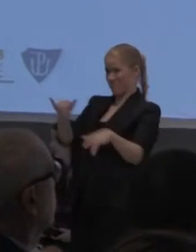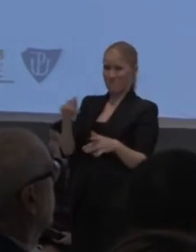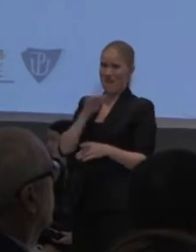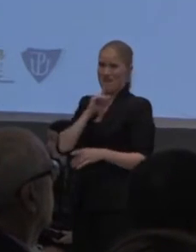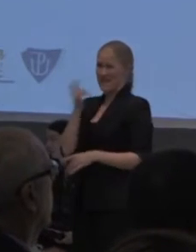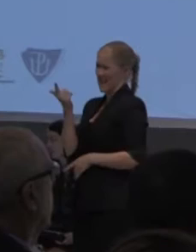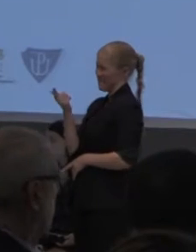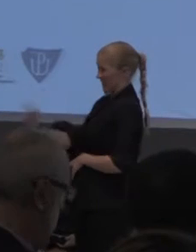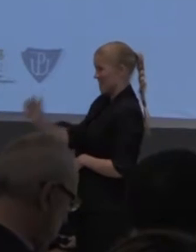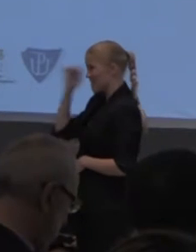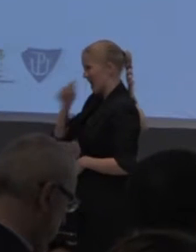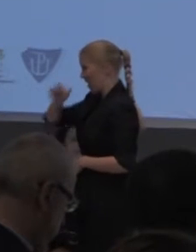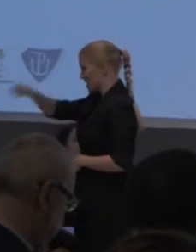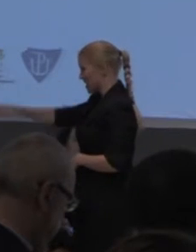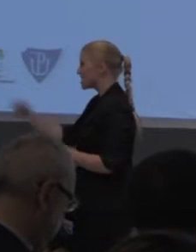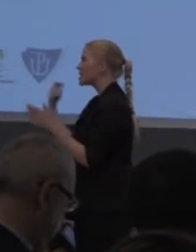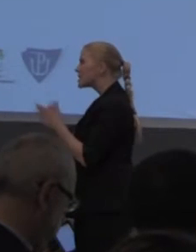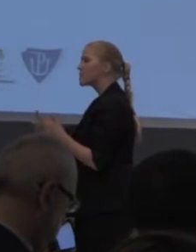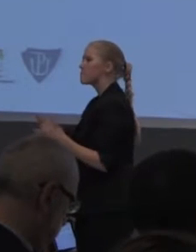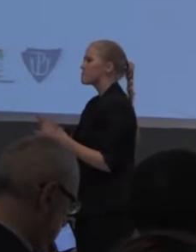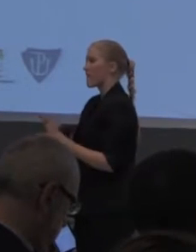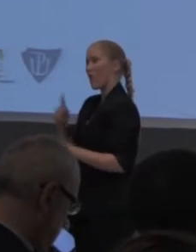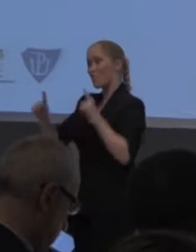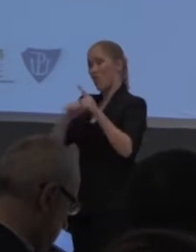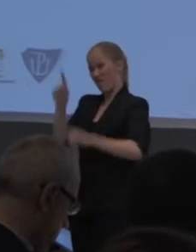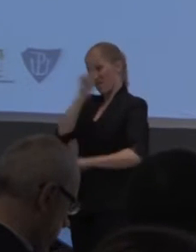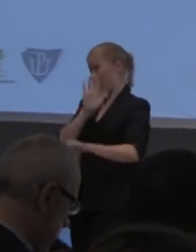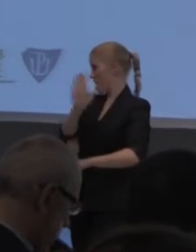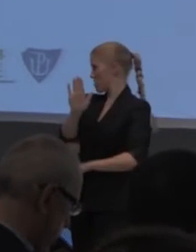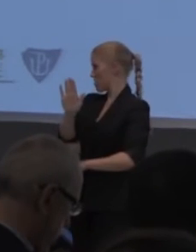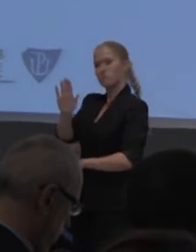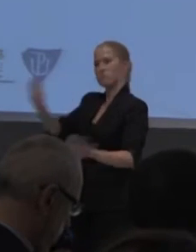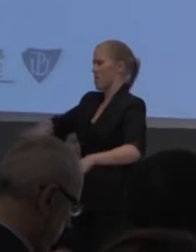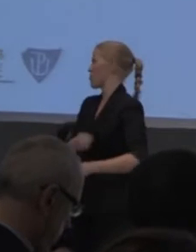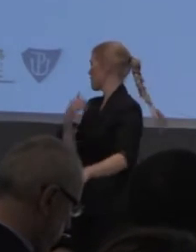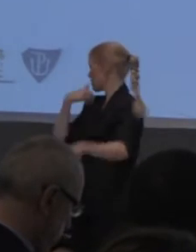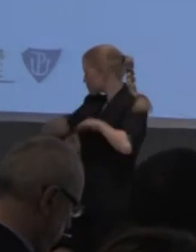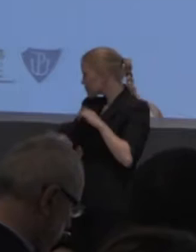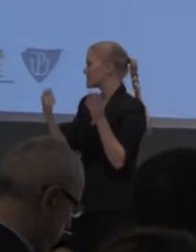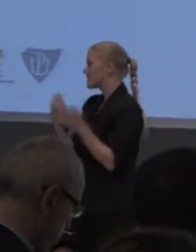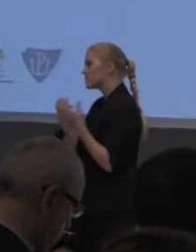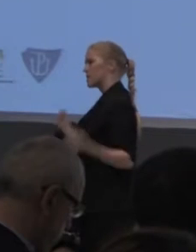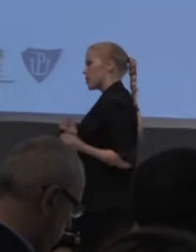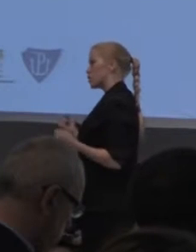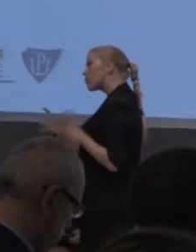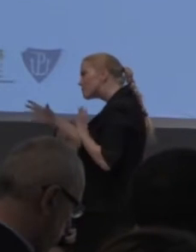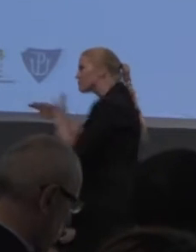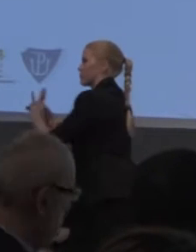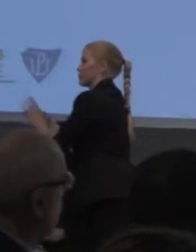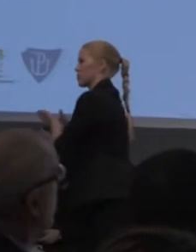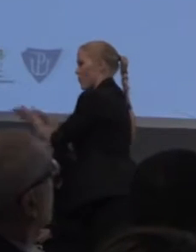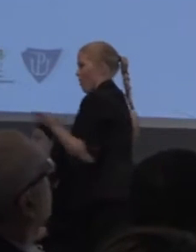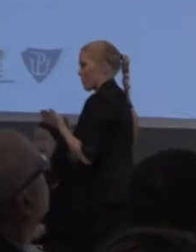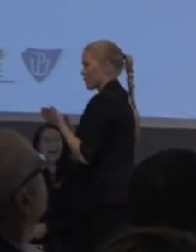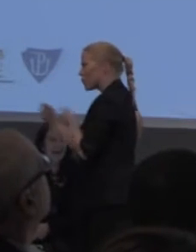s tím nesouhlasí a kteří svou prací se snaží dělat něco opačného. To znamená tu společnost spojovat a těm, kteří prostě to